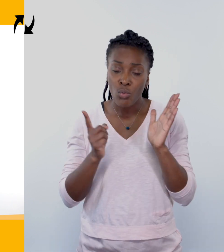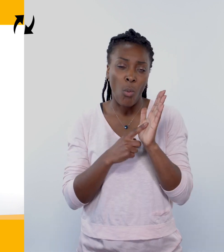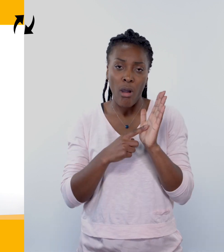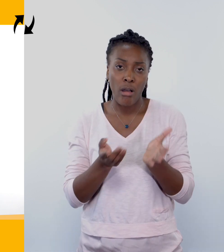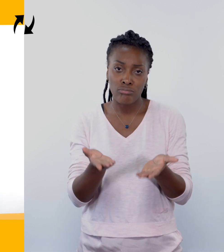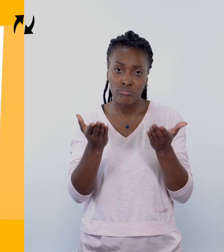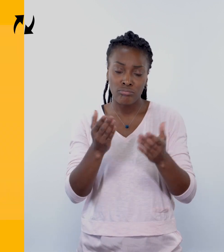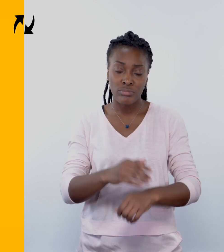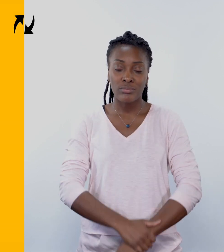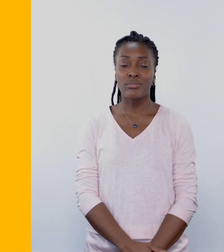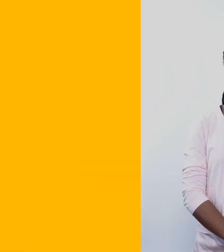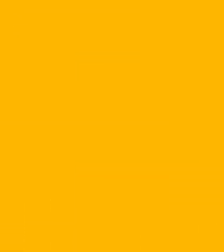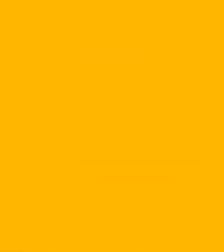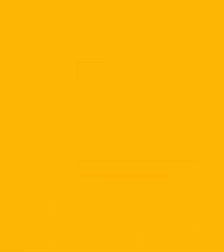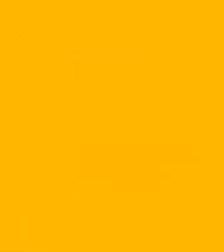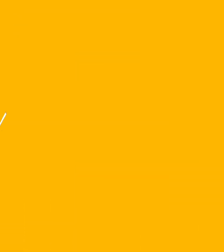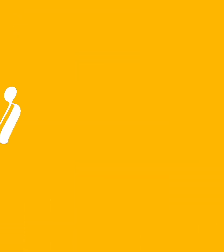Tu as le droit d'avoir peur.